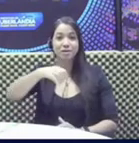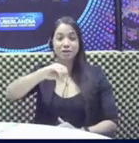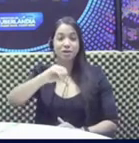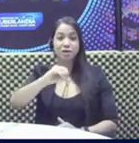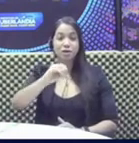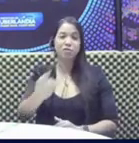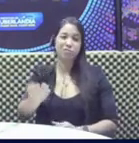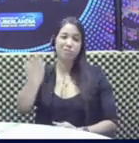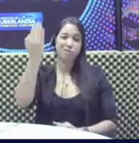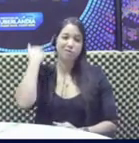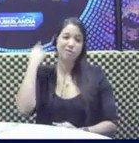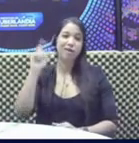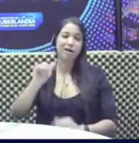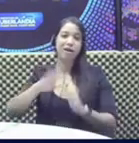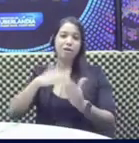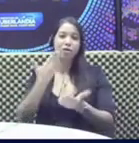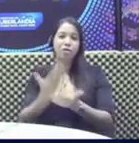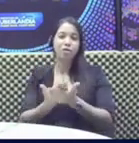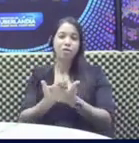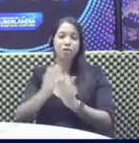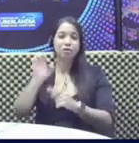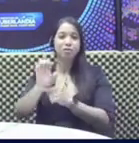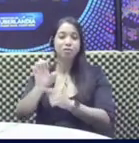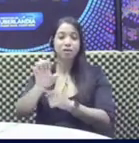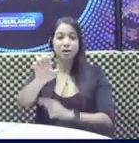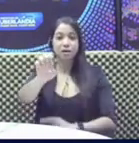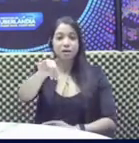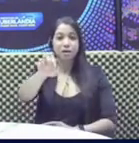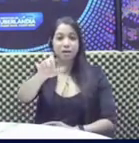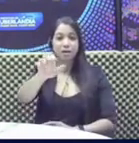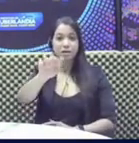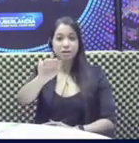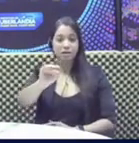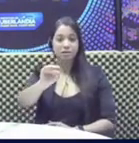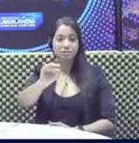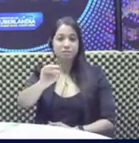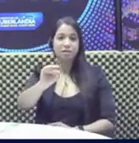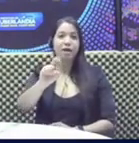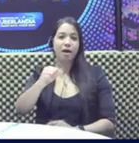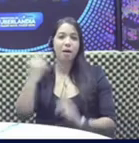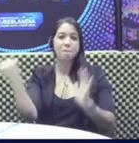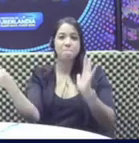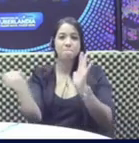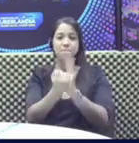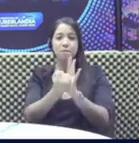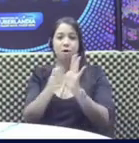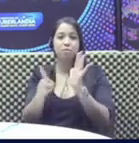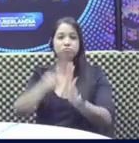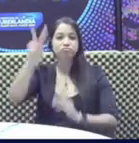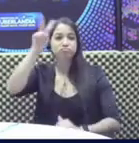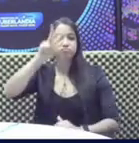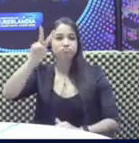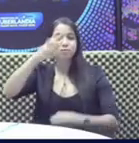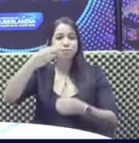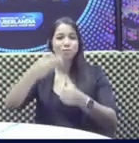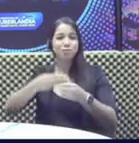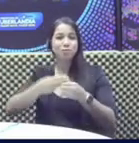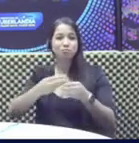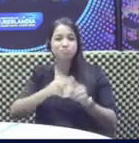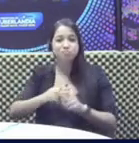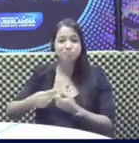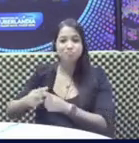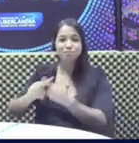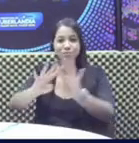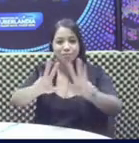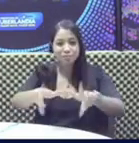abrigou a Escola Estadual Enés de Oliveira Guimarães. O imóvel, tombado pelo Patrimônio Histórico Municipal, foi restaurado